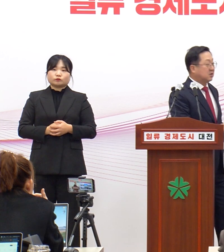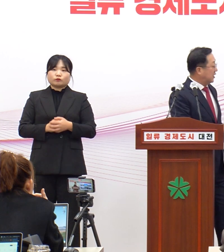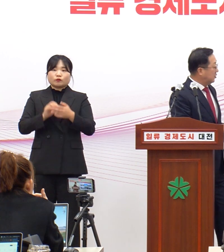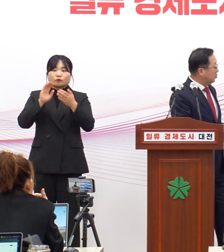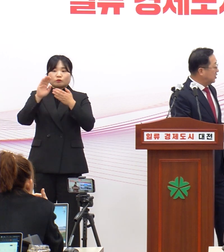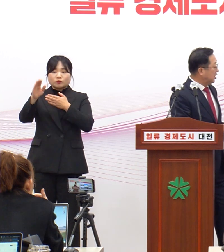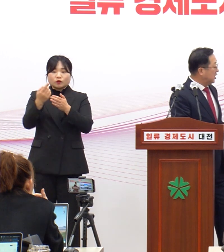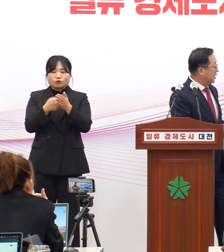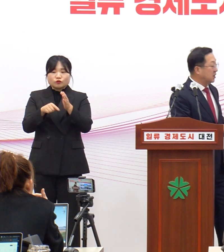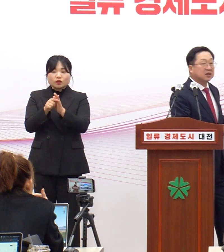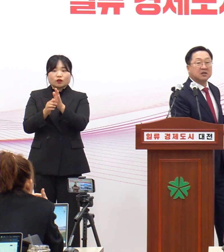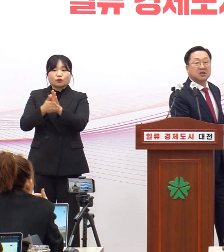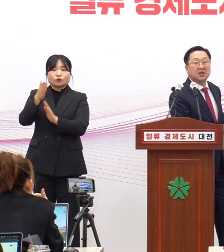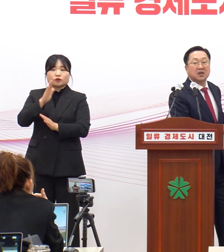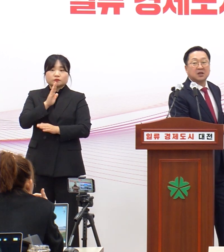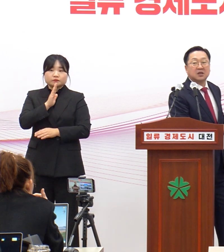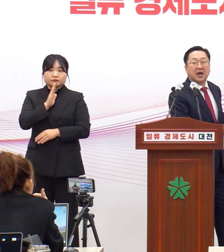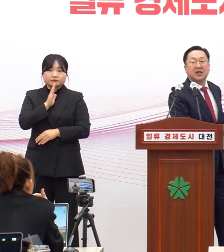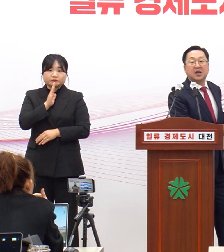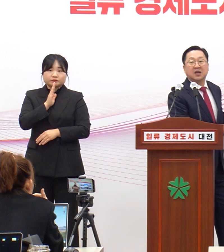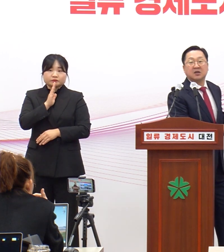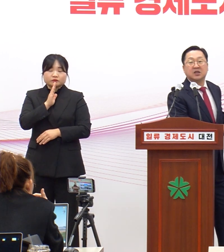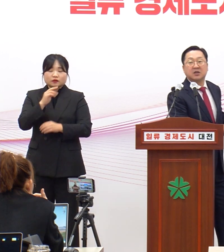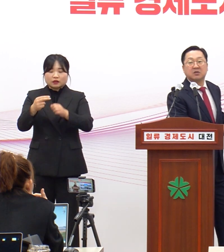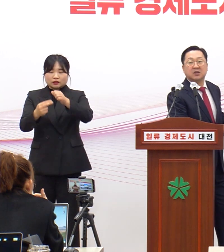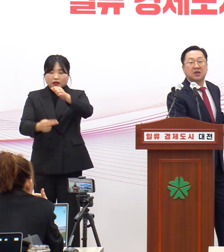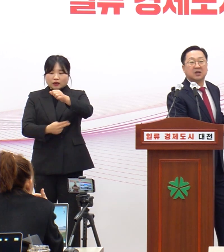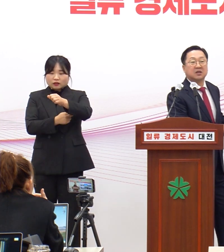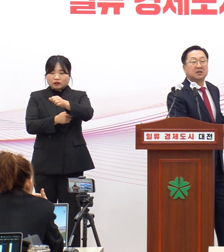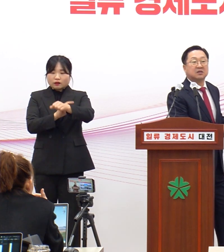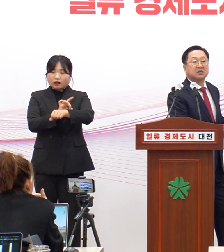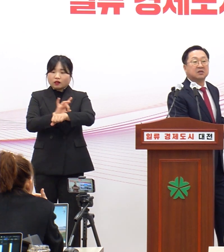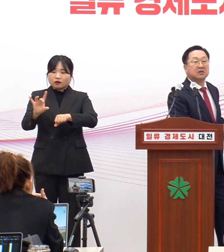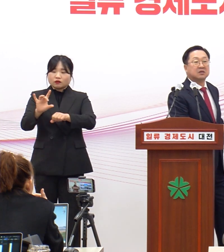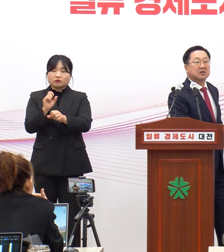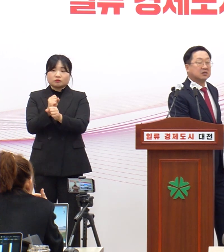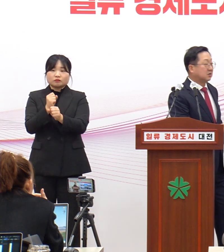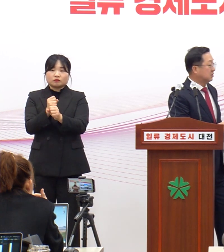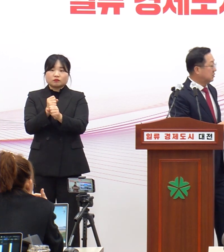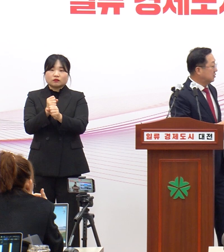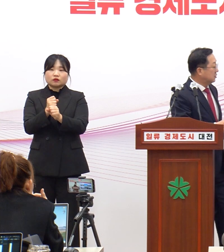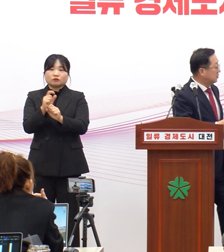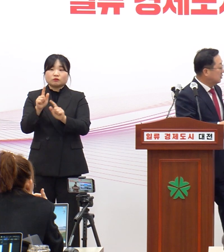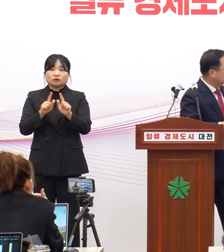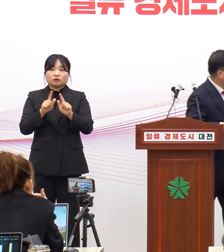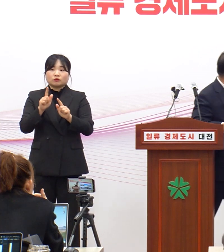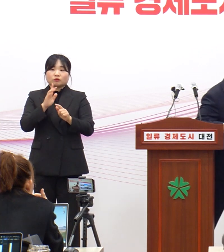미래를 향해서 가는 도시가 다리를 하나를 이렇게 하는 거예요.